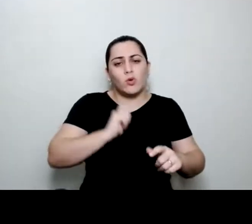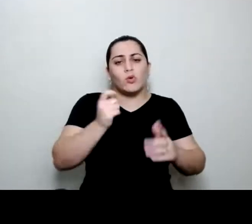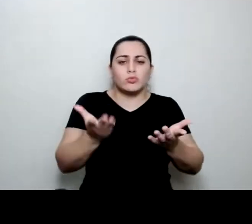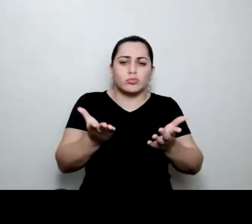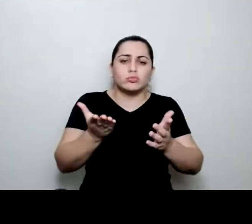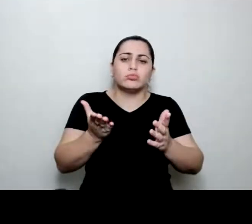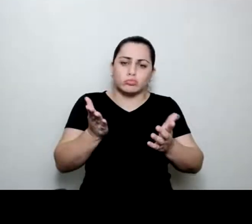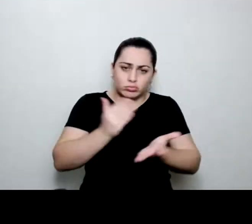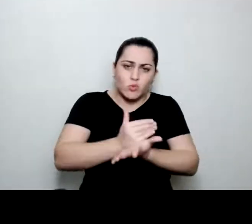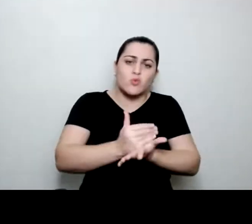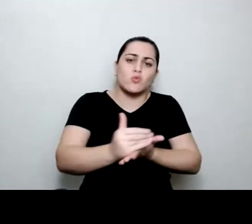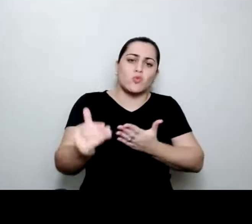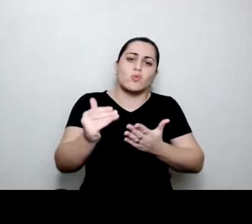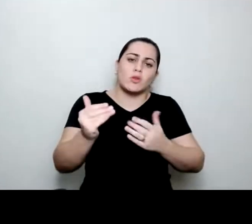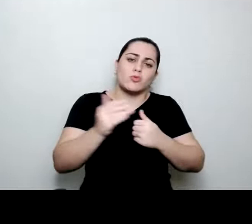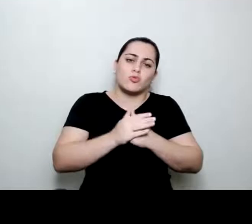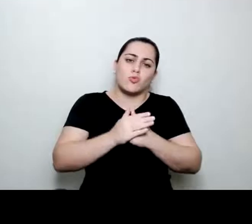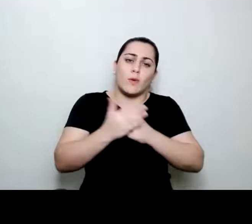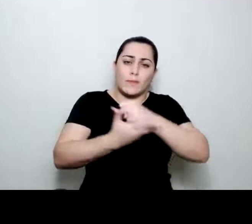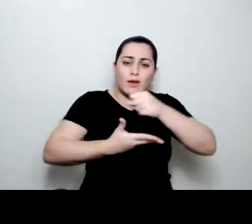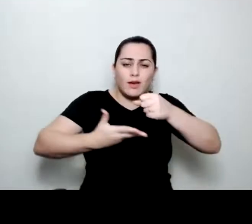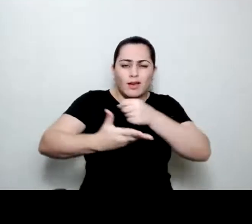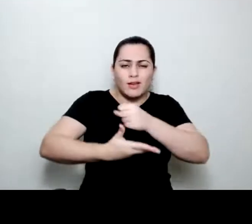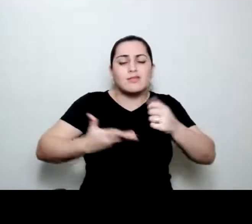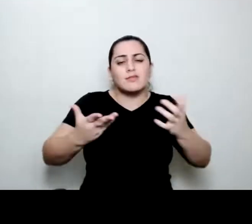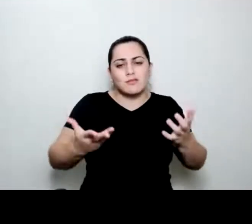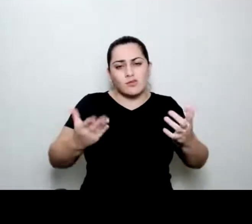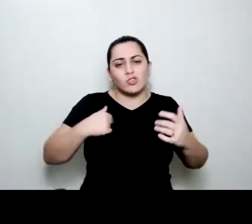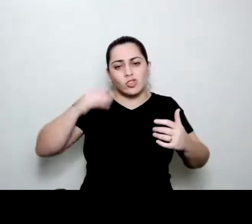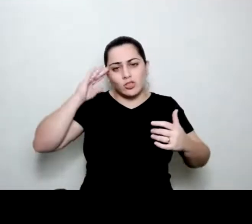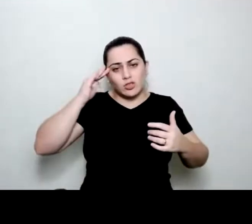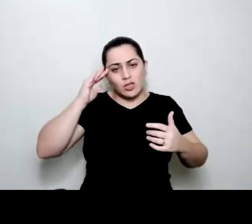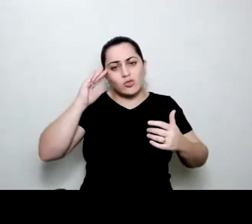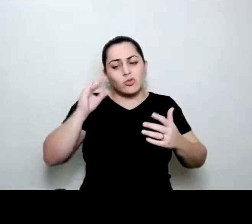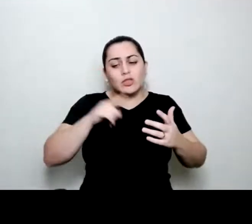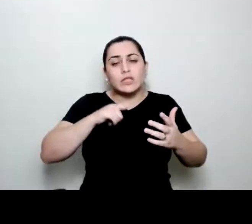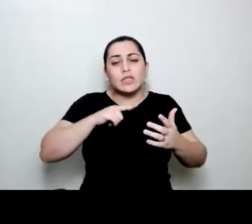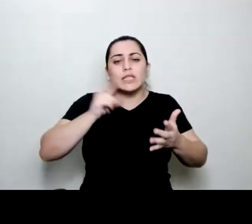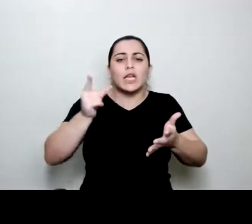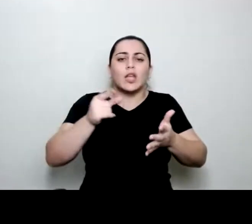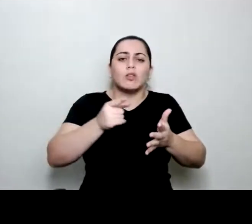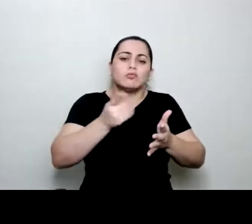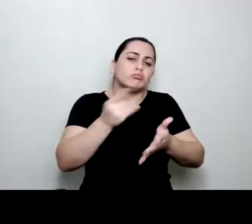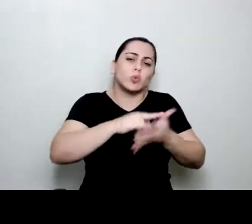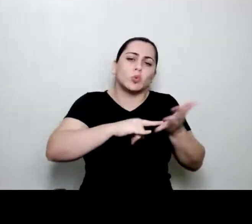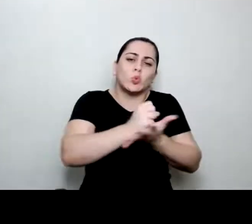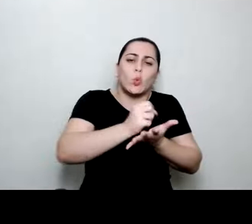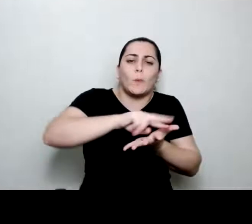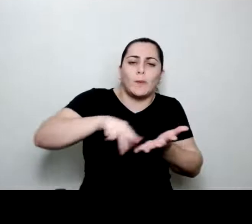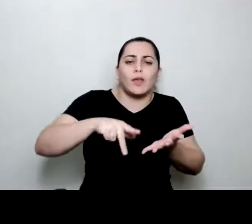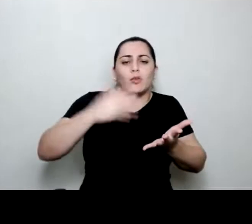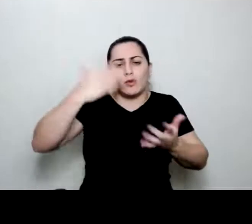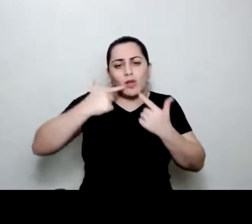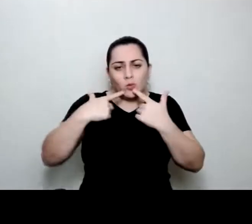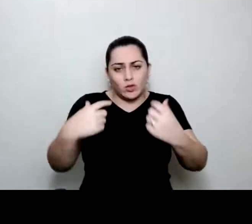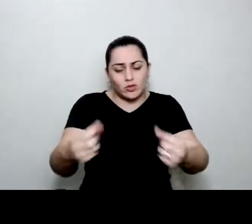verdade, lançou as bases para o que a gente entende por documentação linguística. Eu acredito estar fazendo